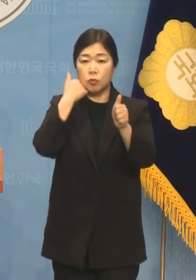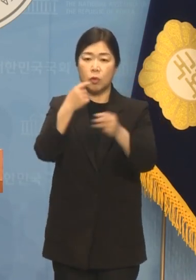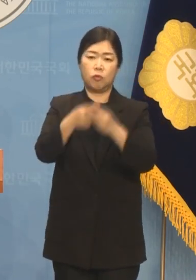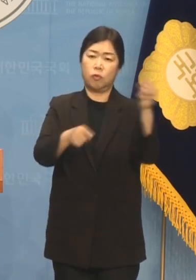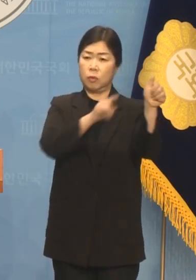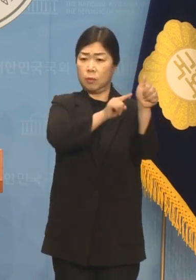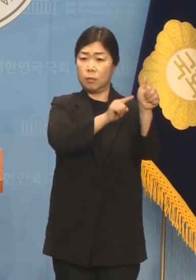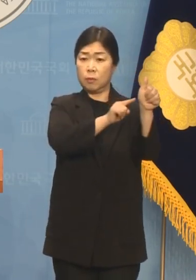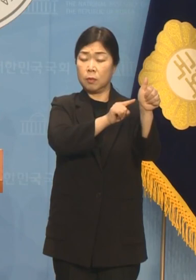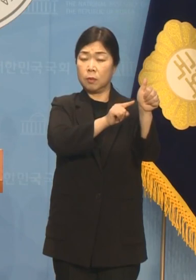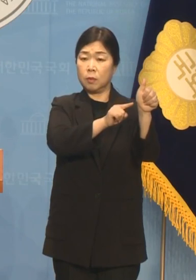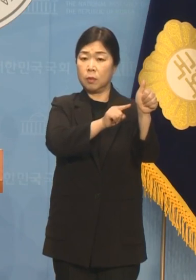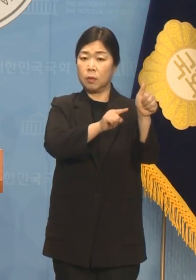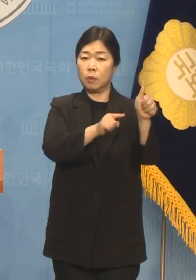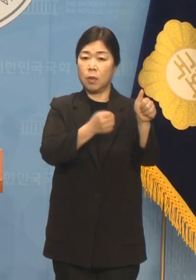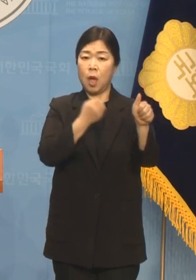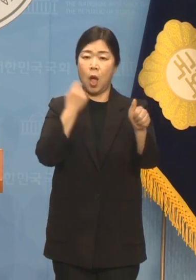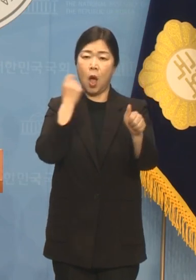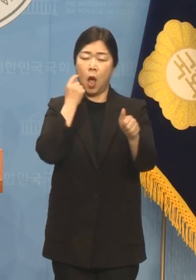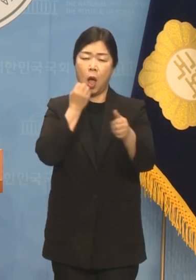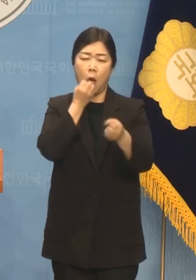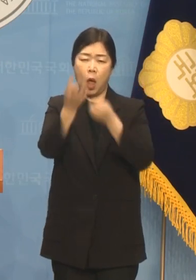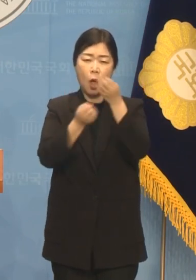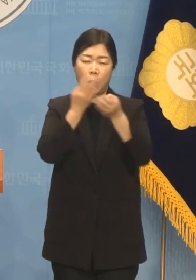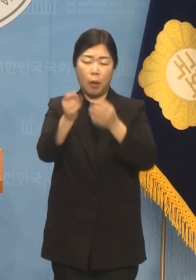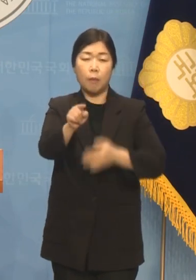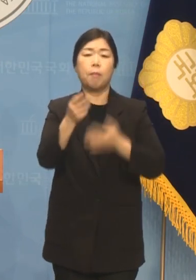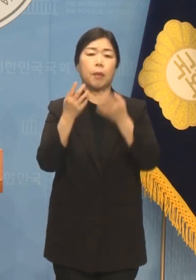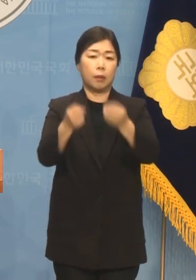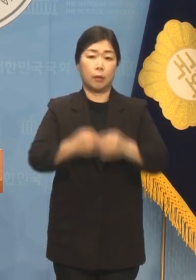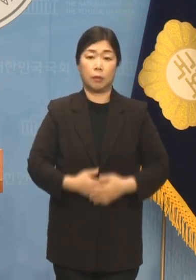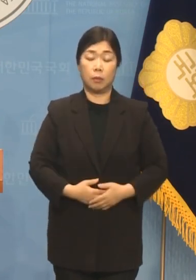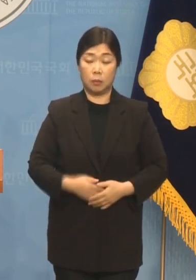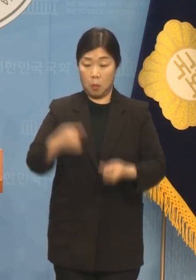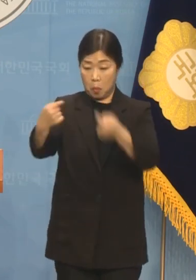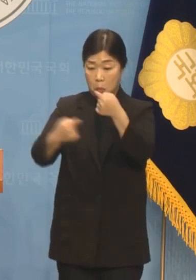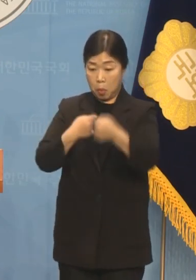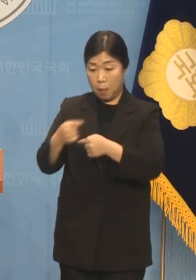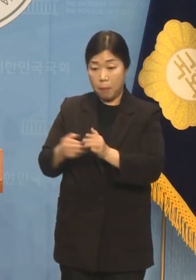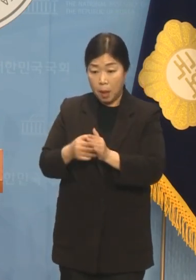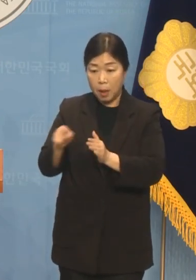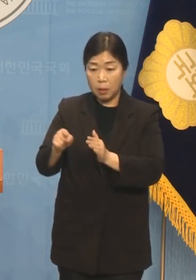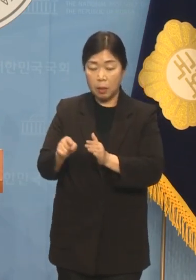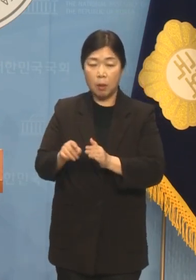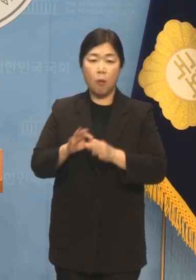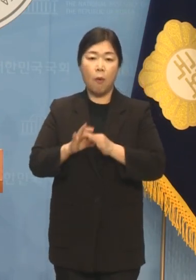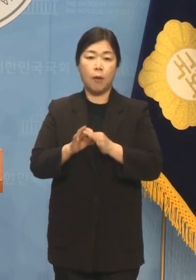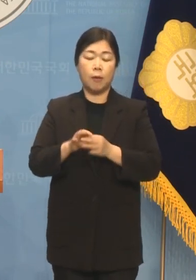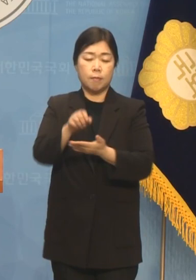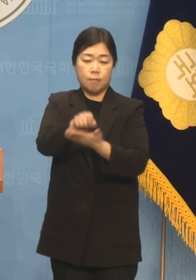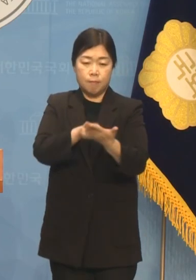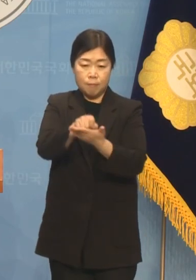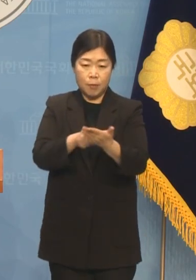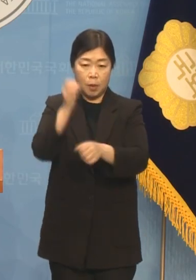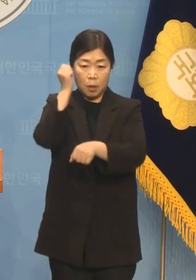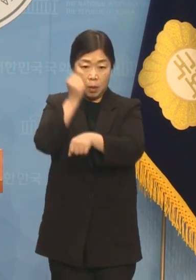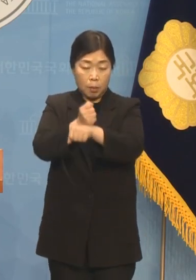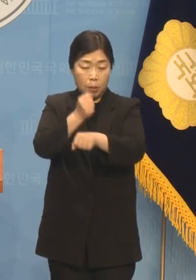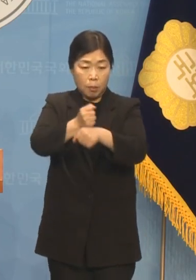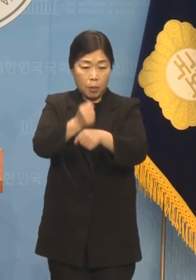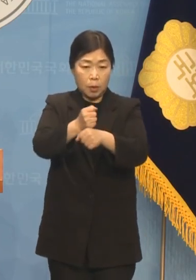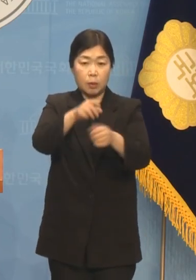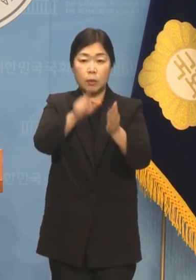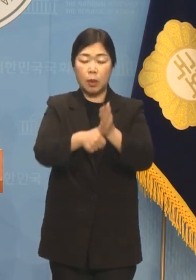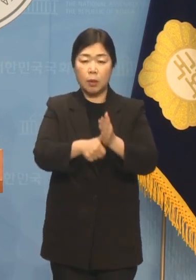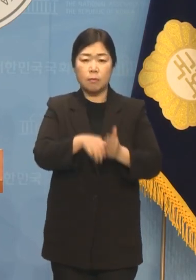폭로입니다. 이러한 제보를 받은 언론사는 관련 기사를 작성함에 있어서 객관적인 자료를